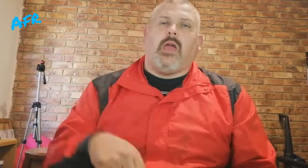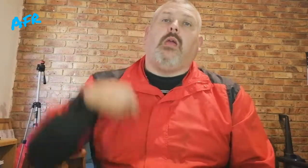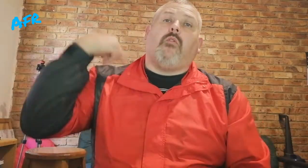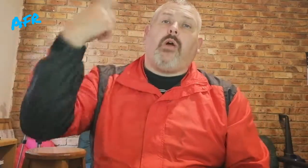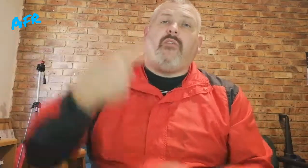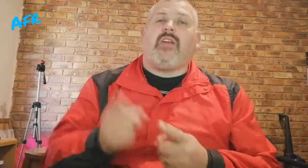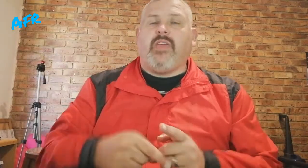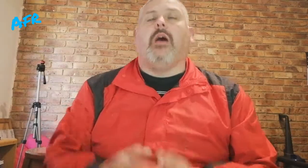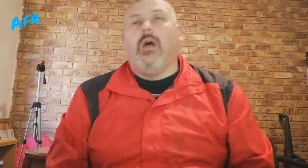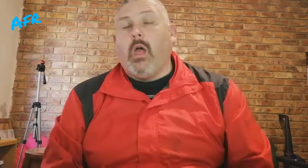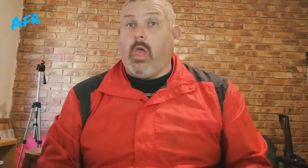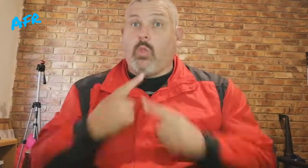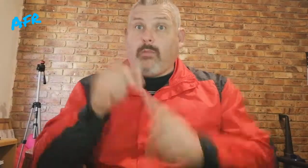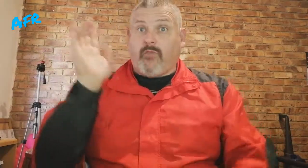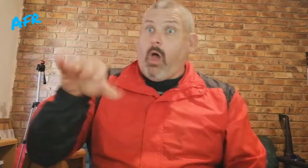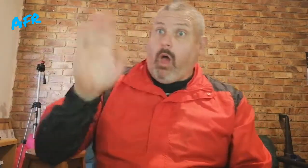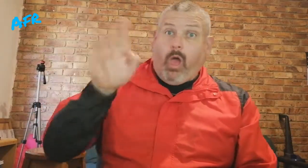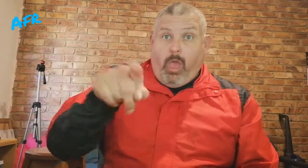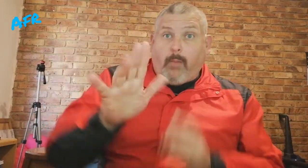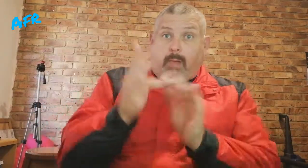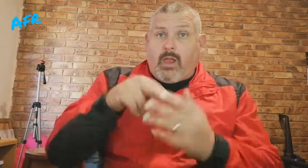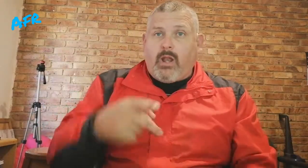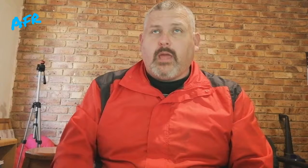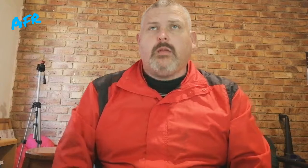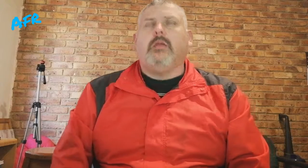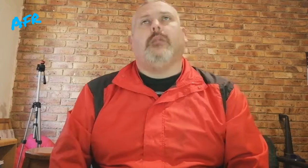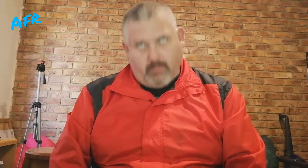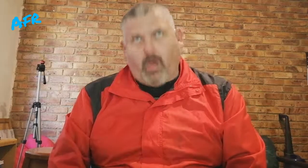Oké, volgende week weer, doe ik dat. Bijbel geleerd,